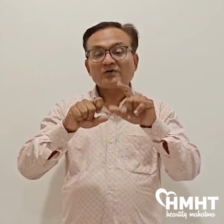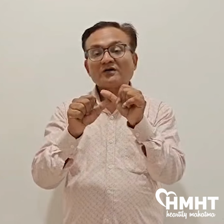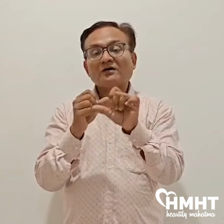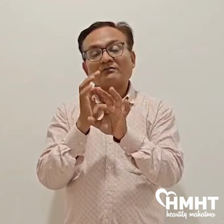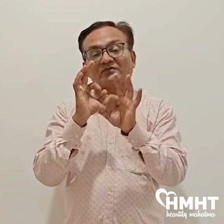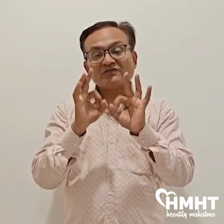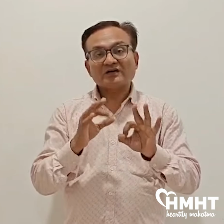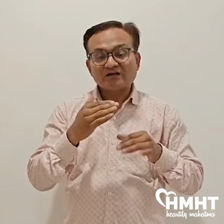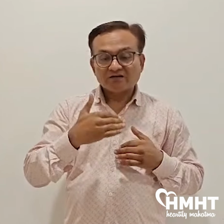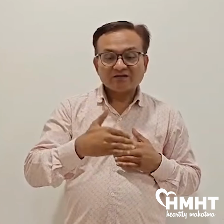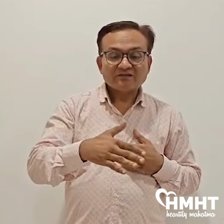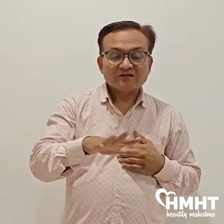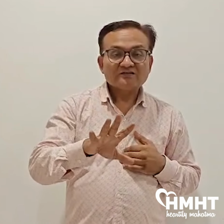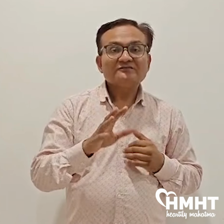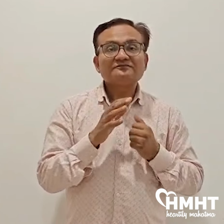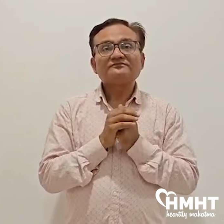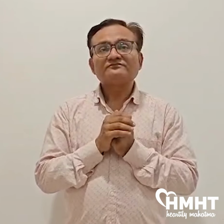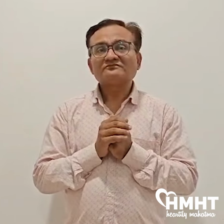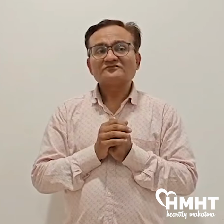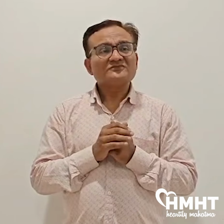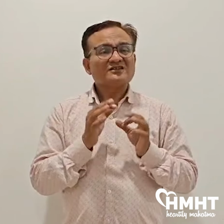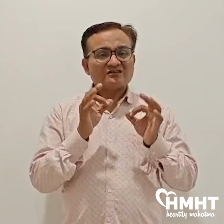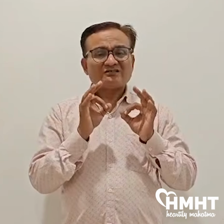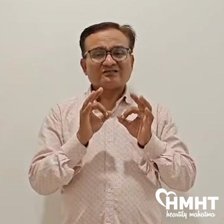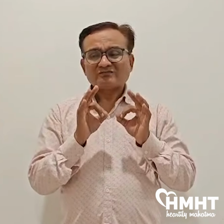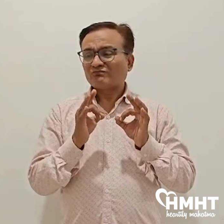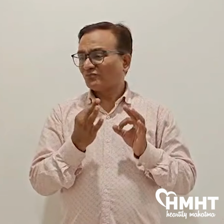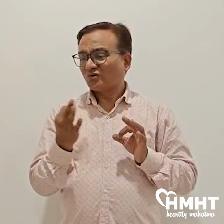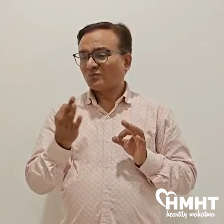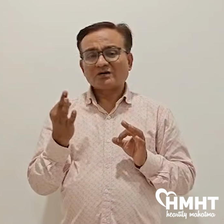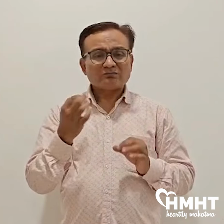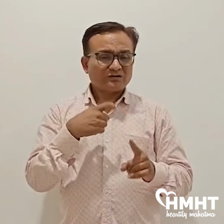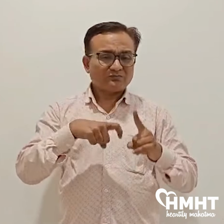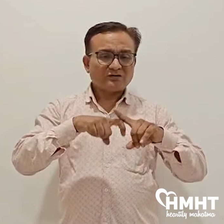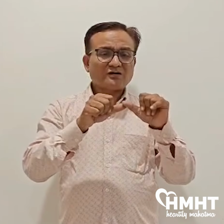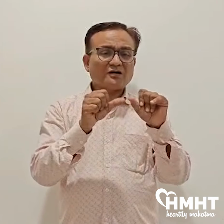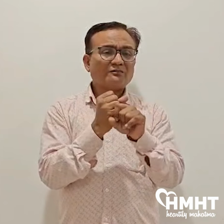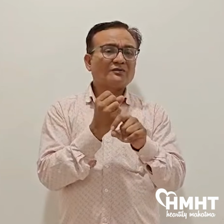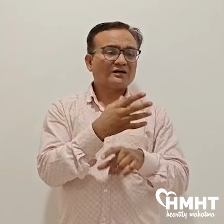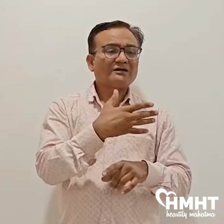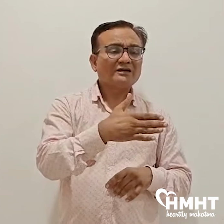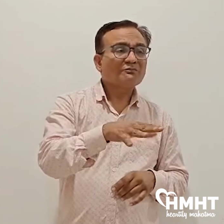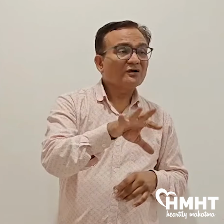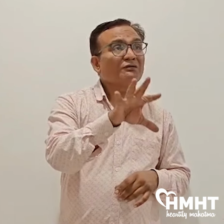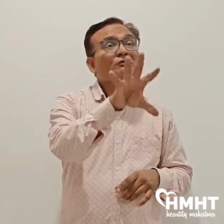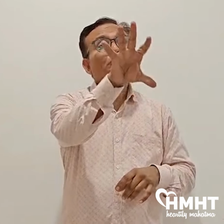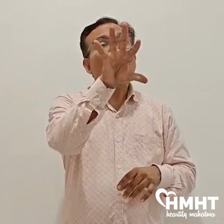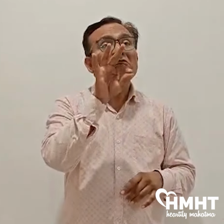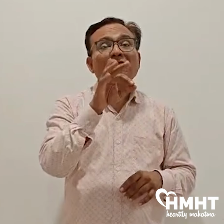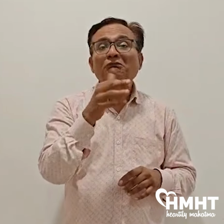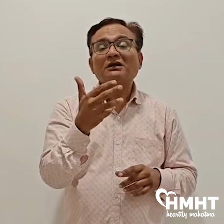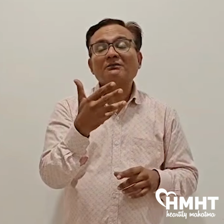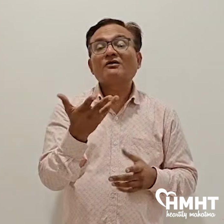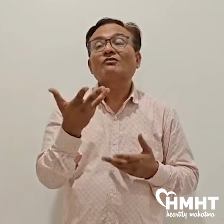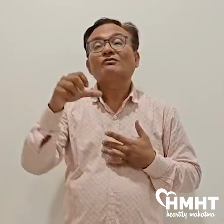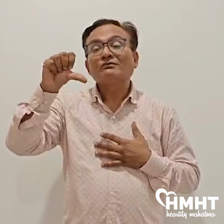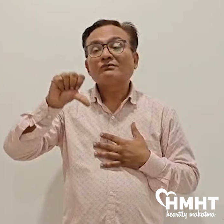યથાર્થ પરિશ્રમ પછી બીજો કોઈ પરિણામ ના મળતો હોય તો પછી ડેસ્ટિની પર સંપૂર્ણ ભરોસો કરી શકાય? ના, એની